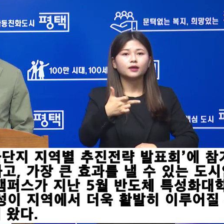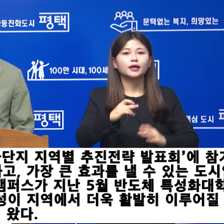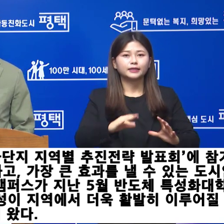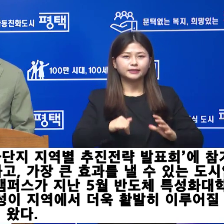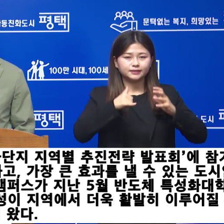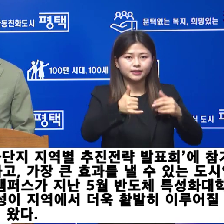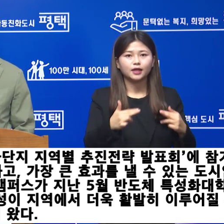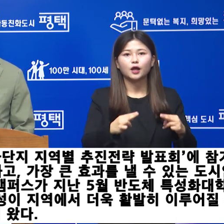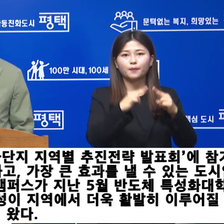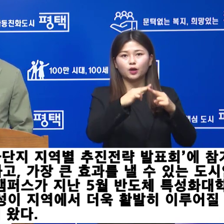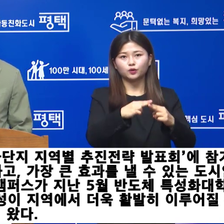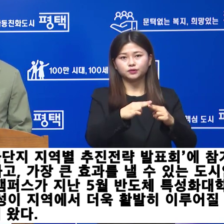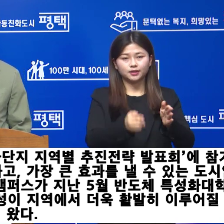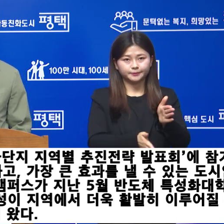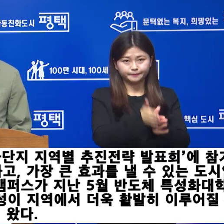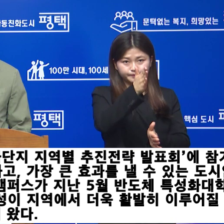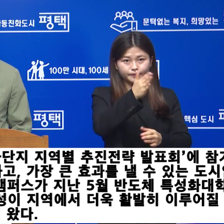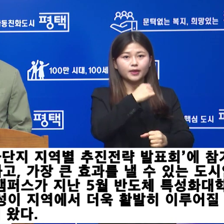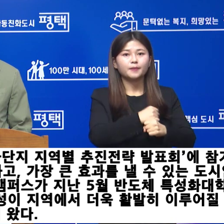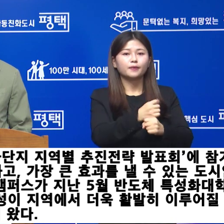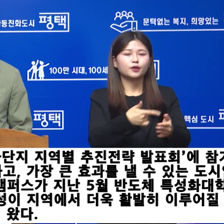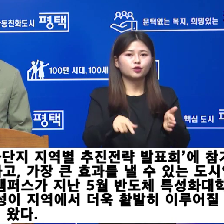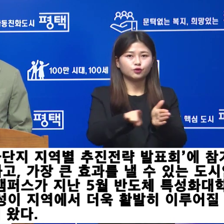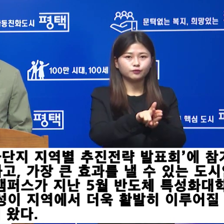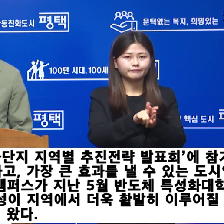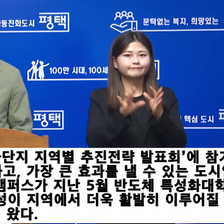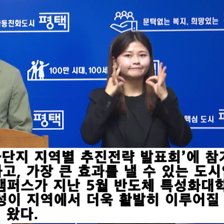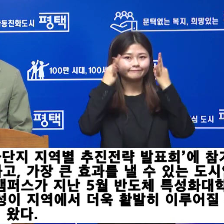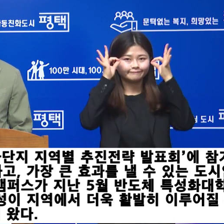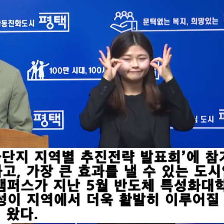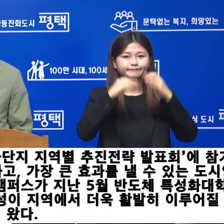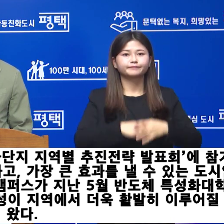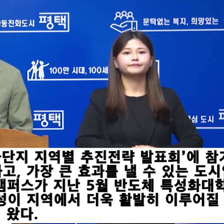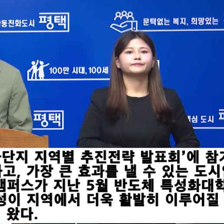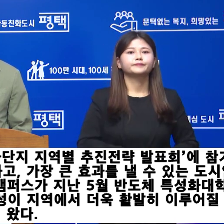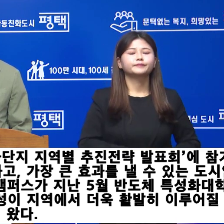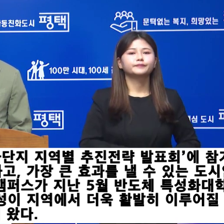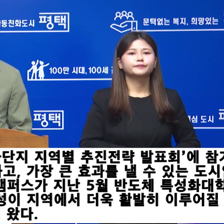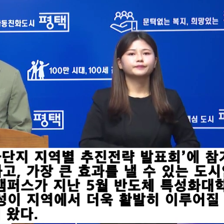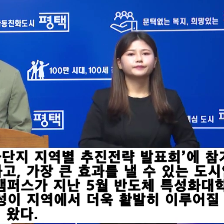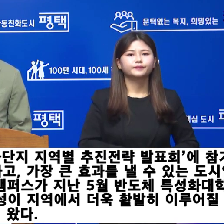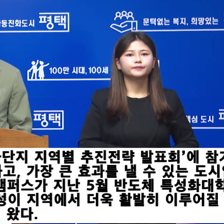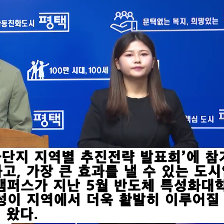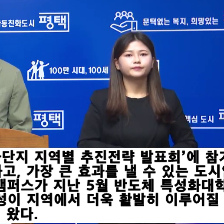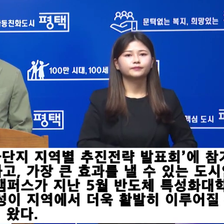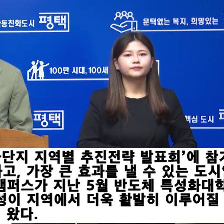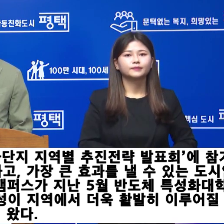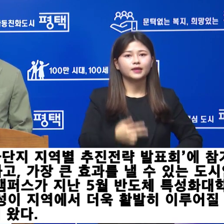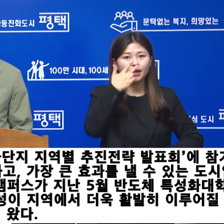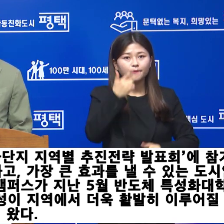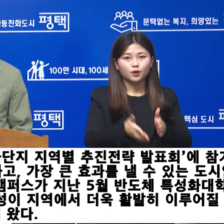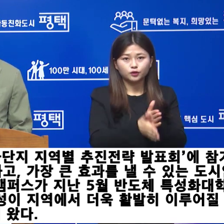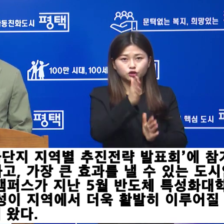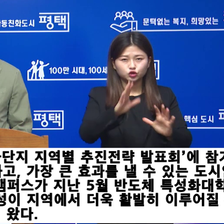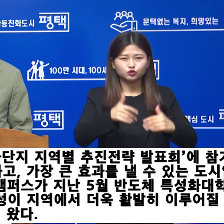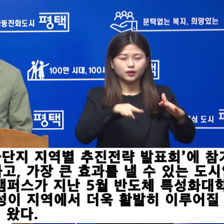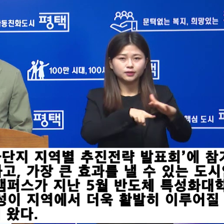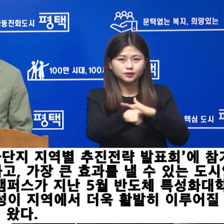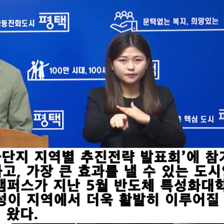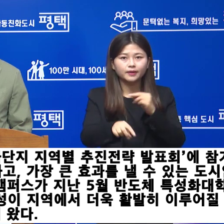세계 반도체 수도로서 다시 한번 위상을 정립해 나가도록 하겠습니다. 평택시